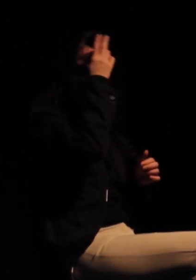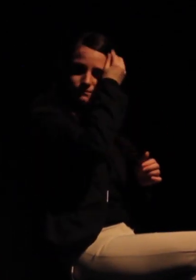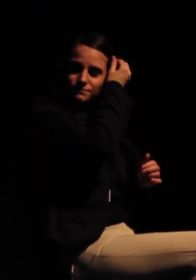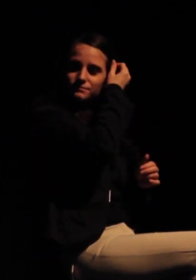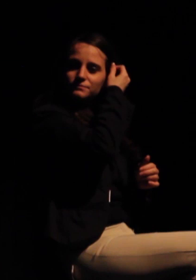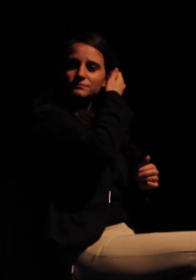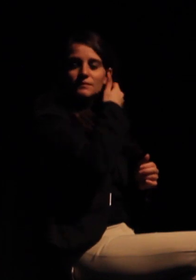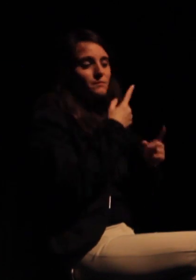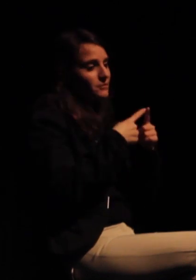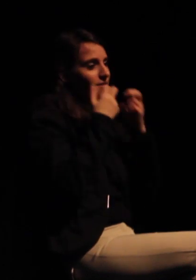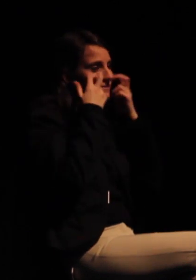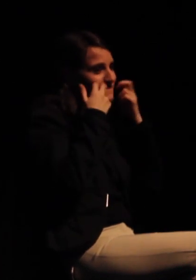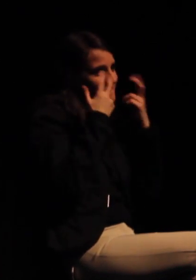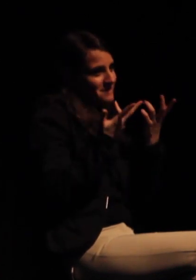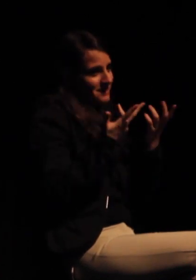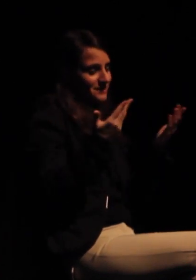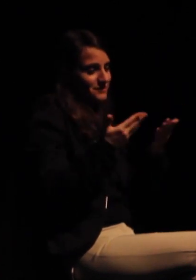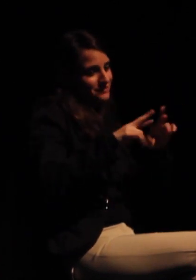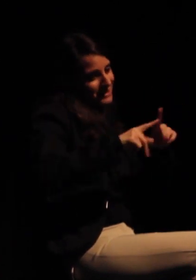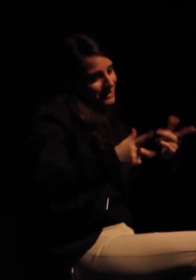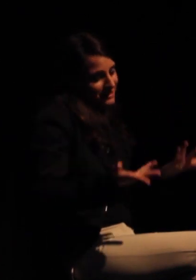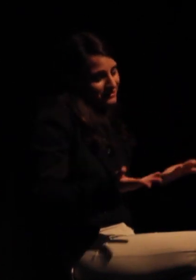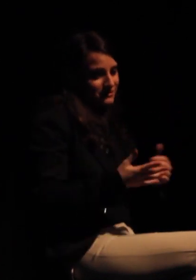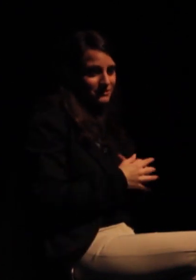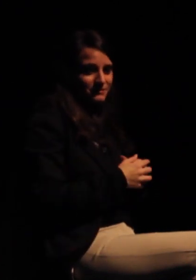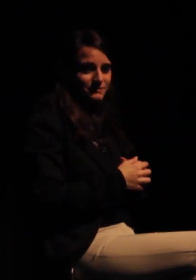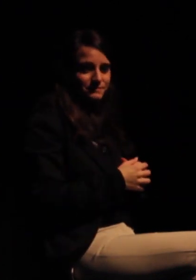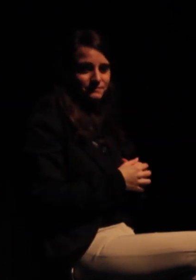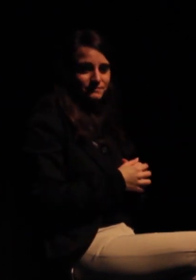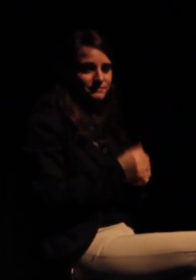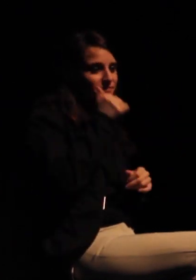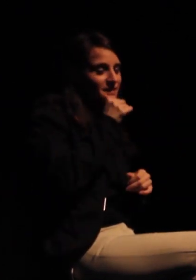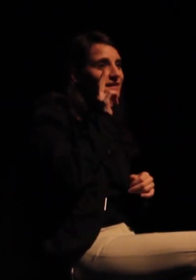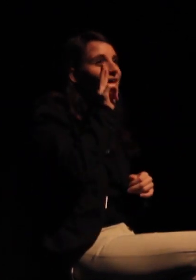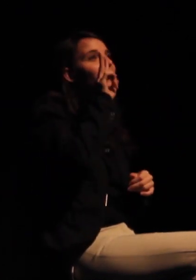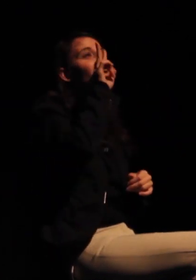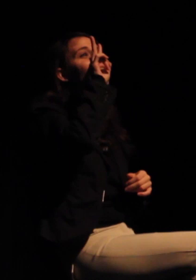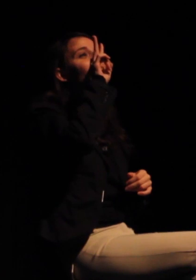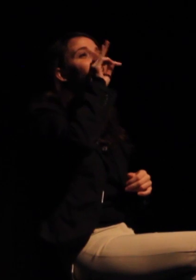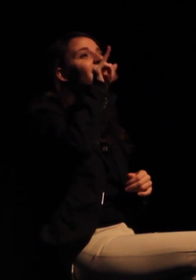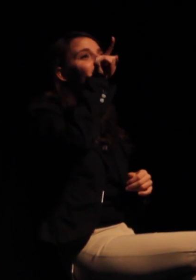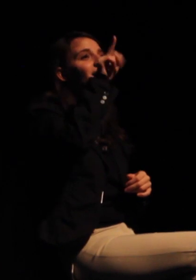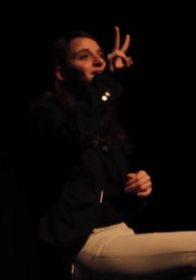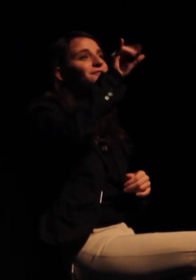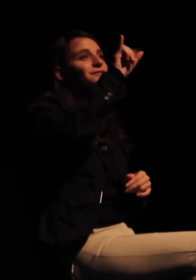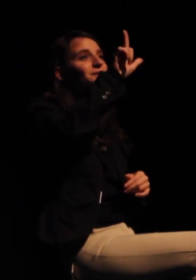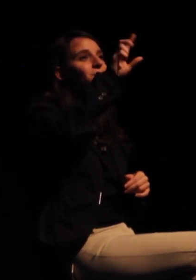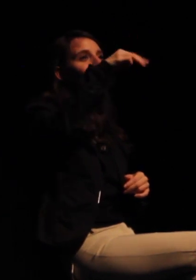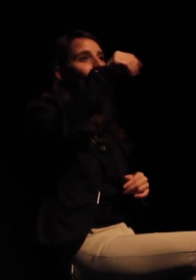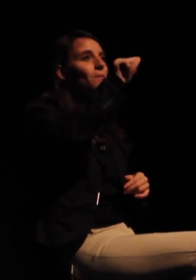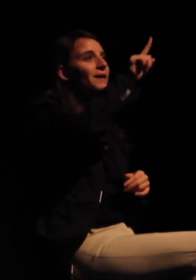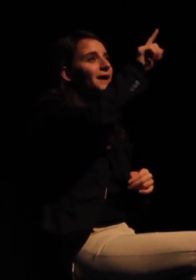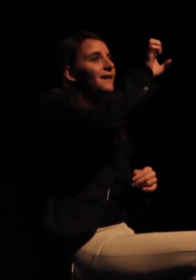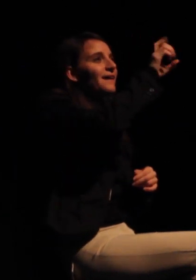porque era um outro mundo. E aí a meninada, a gente ficava embaixo olhando e falava assim, aquela deve ser da Vilma, aquela